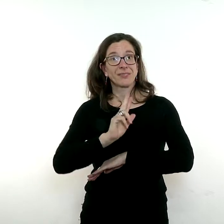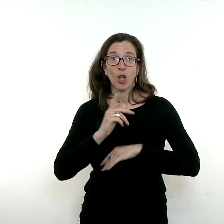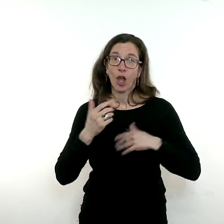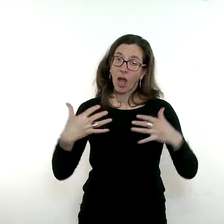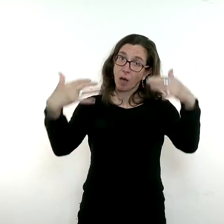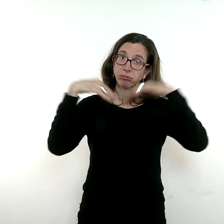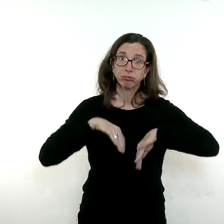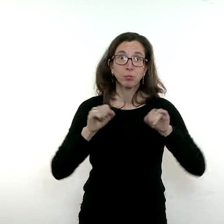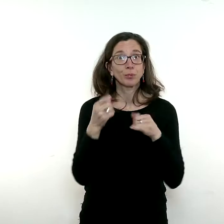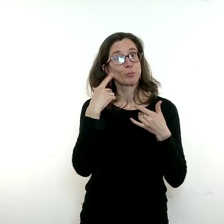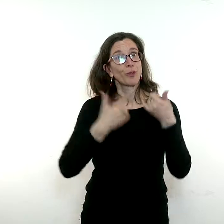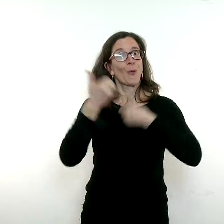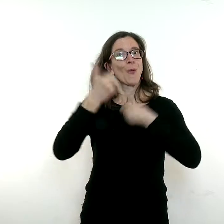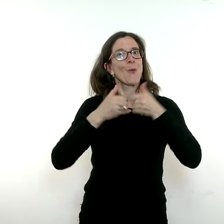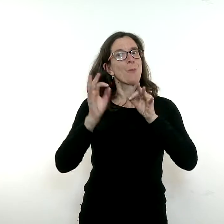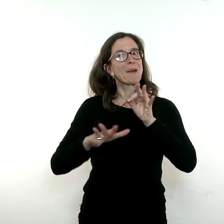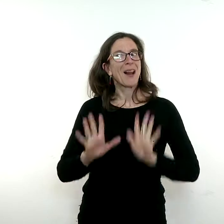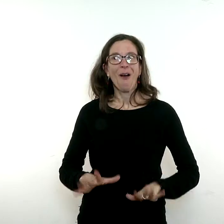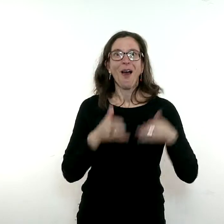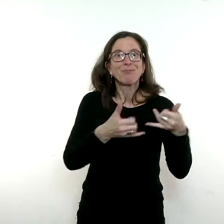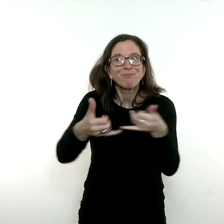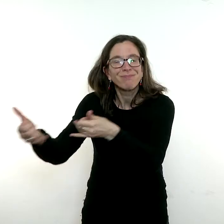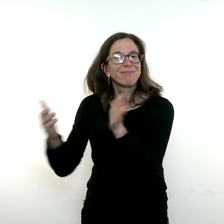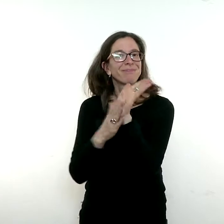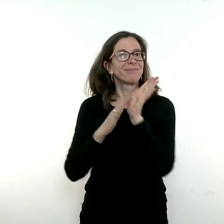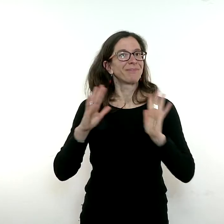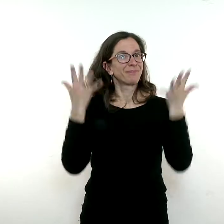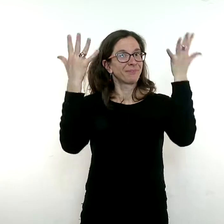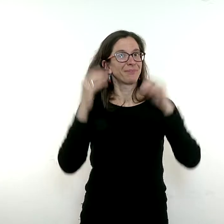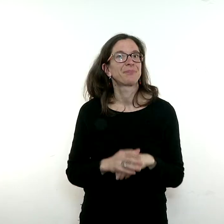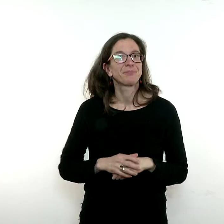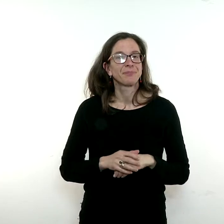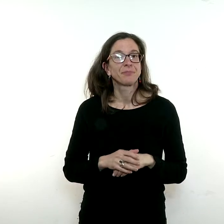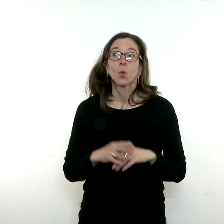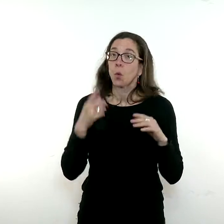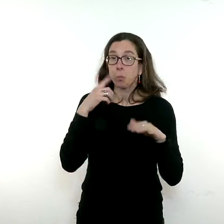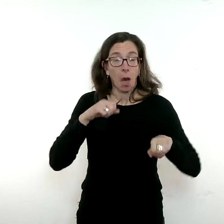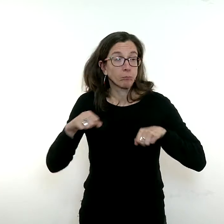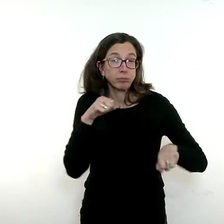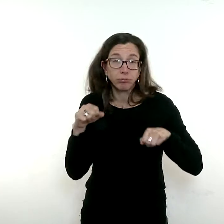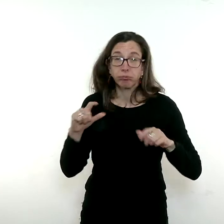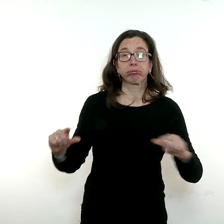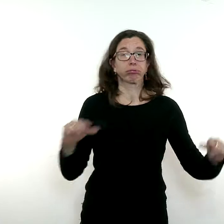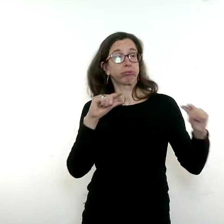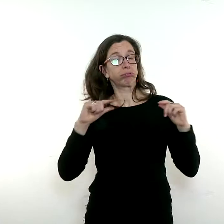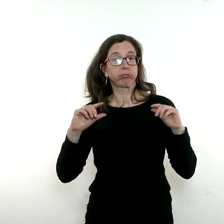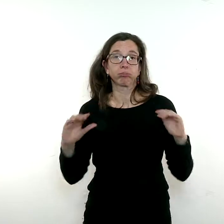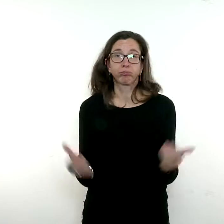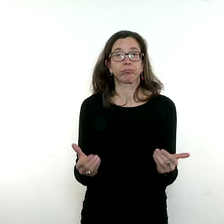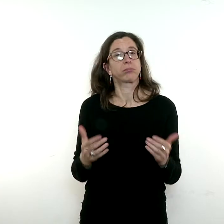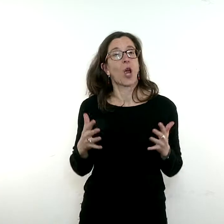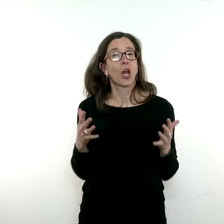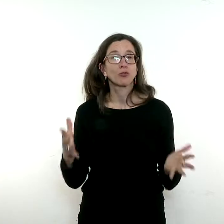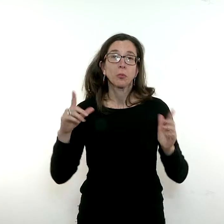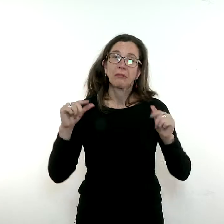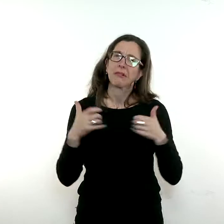films dans chaque catégorie. Comme ça, ça permettra de récompenser la mobilisation de tout le monde. Donc ce soir, nous